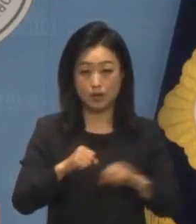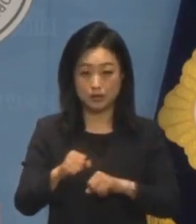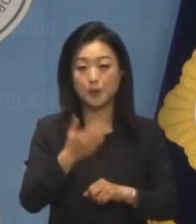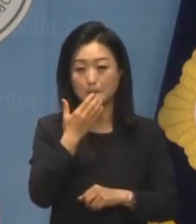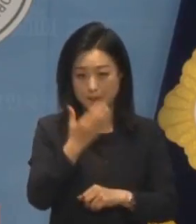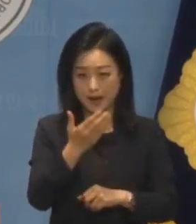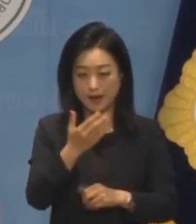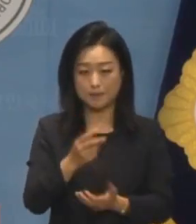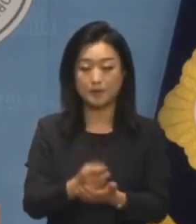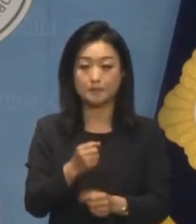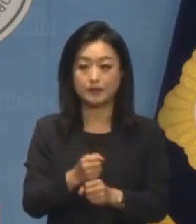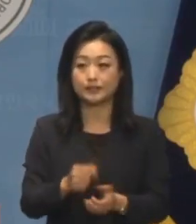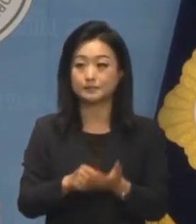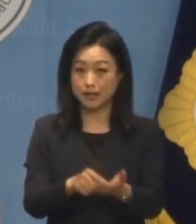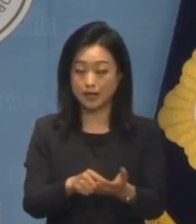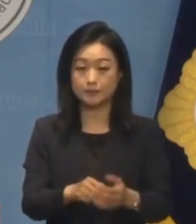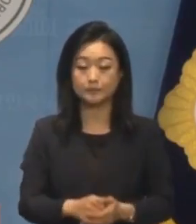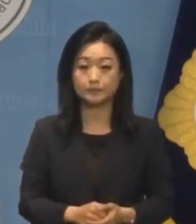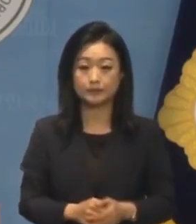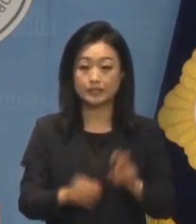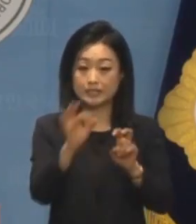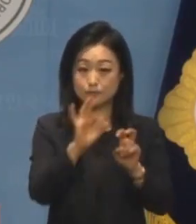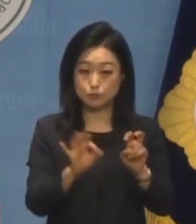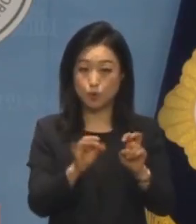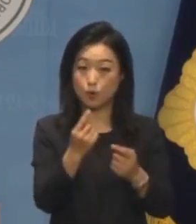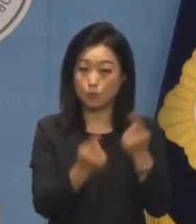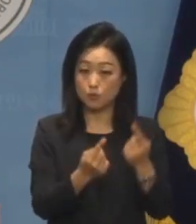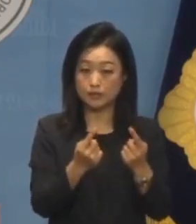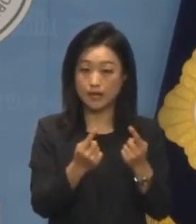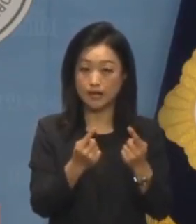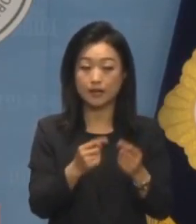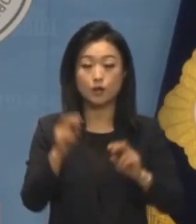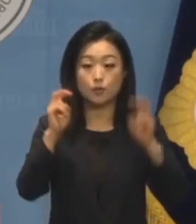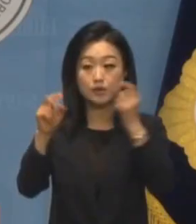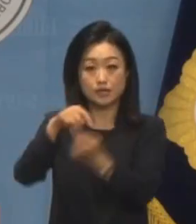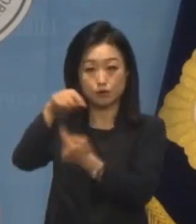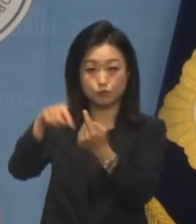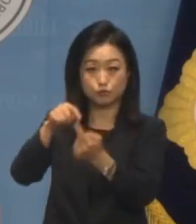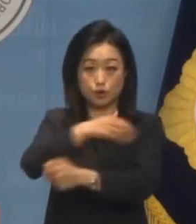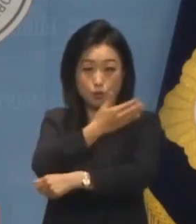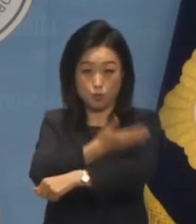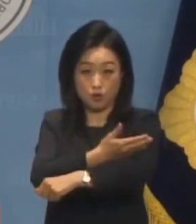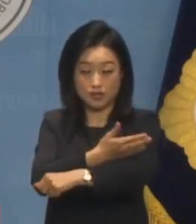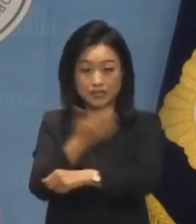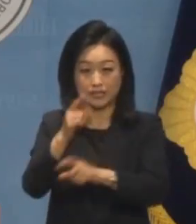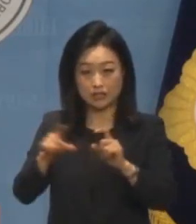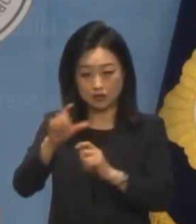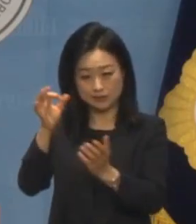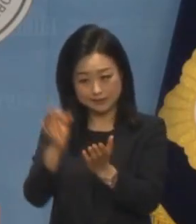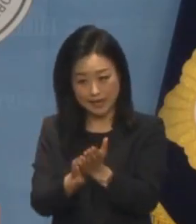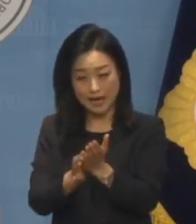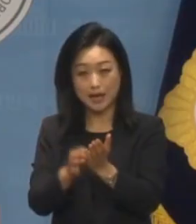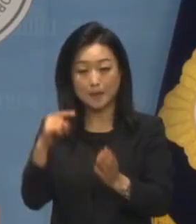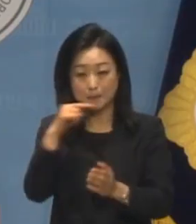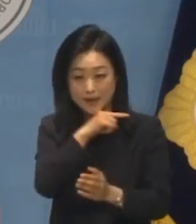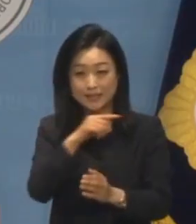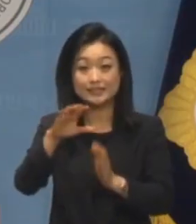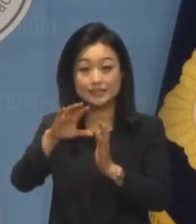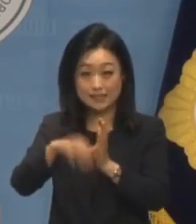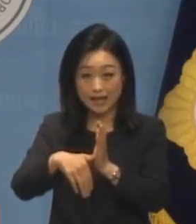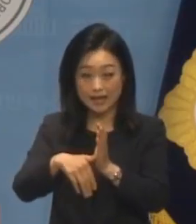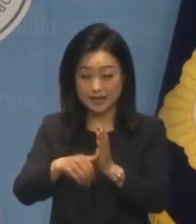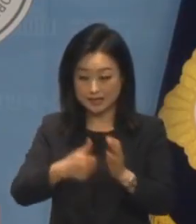할증평가 비율인 20%보다 실제 경영권 프리미엄이 낮거나 마이너스일 경우에는